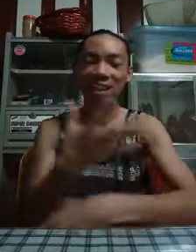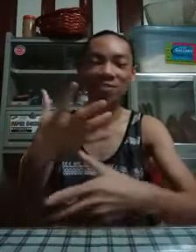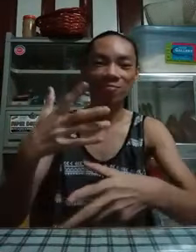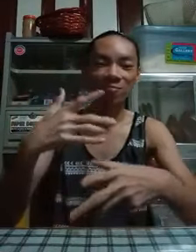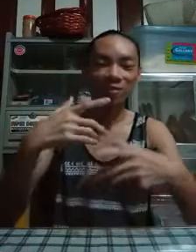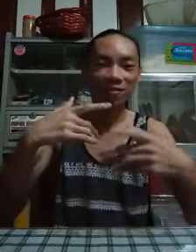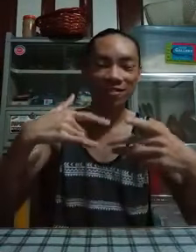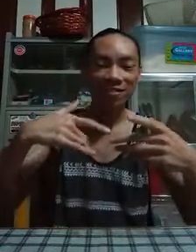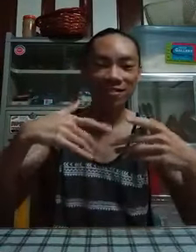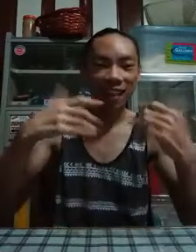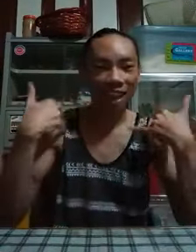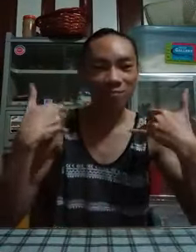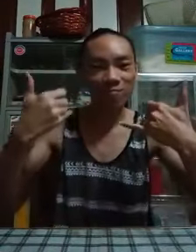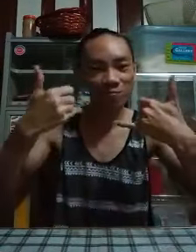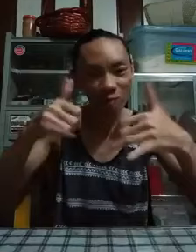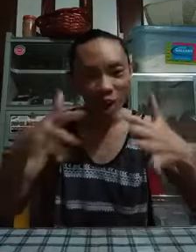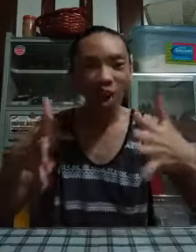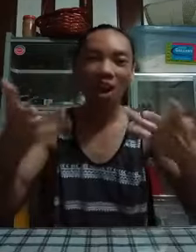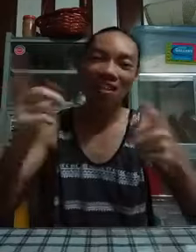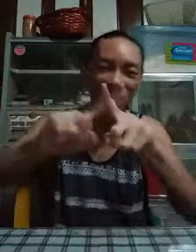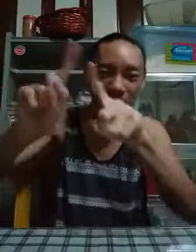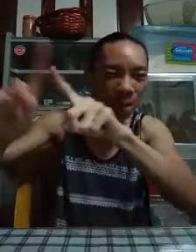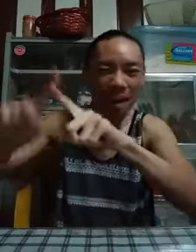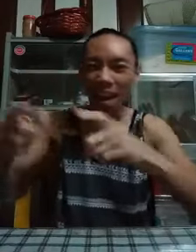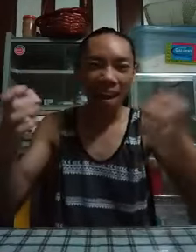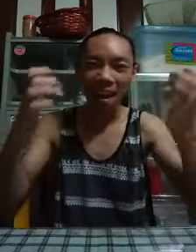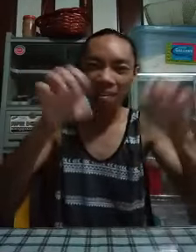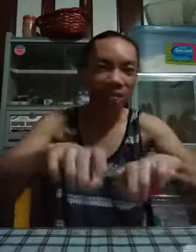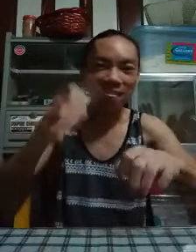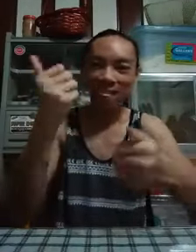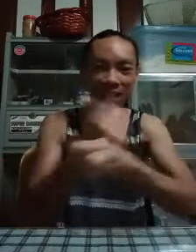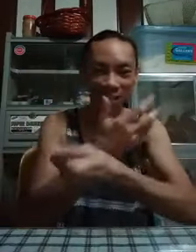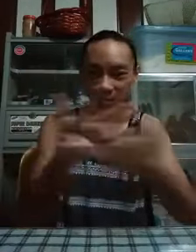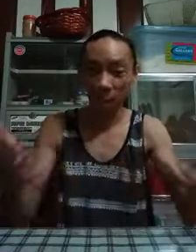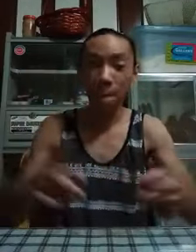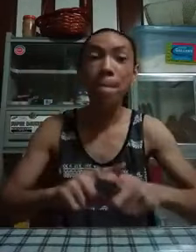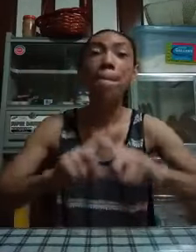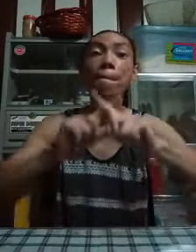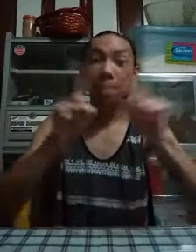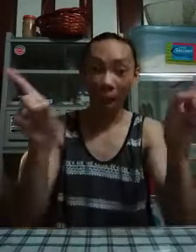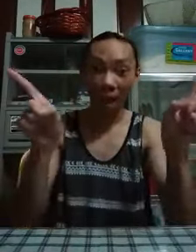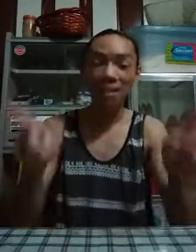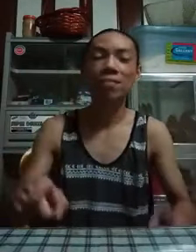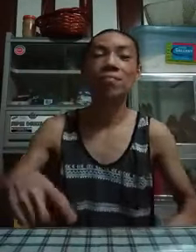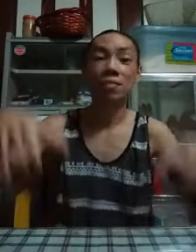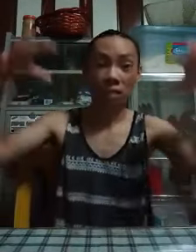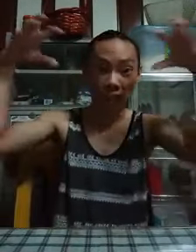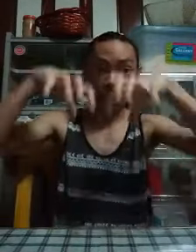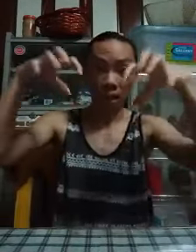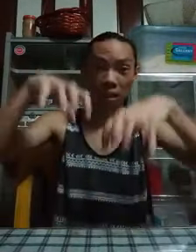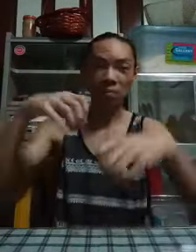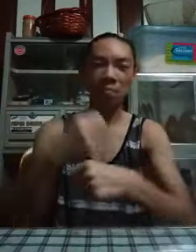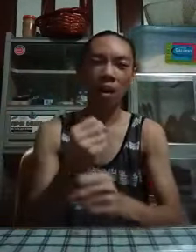Oo, siyempre na. Sa totoo, masaya akong tumulit na sa bahay ko. Nalaging magkaibigan tayo.